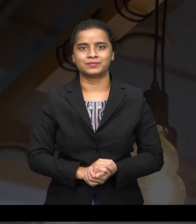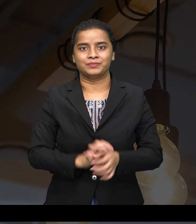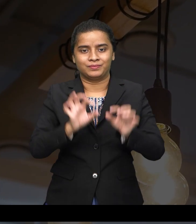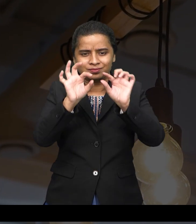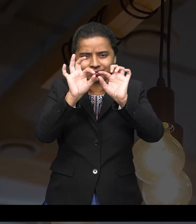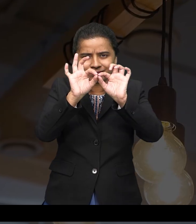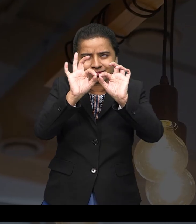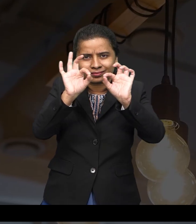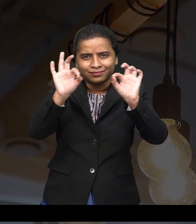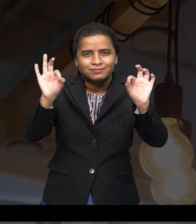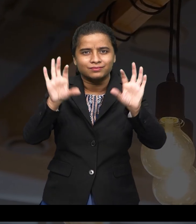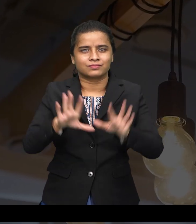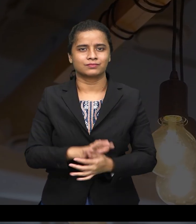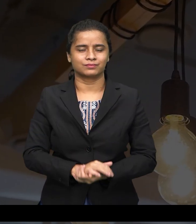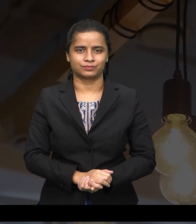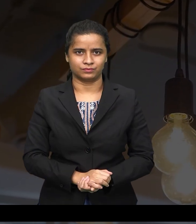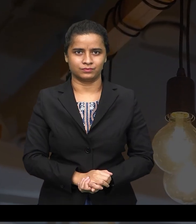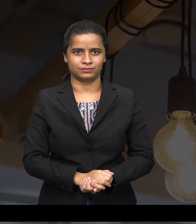वायर,